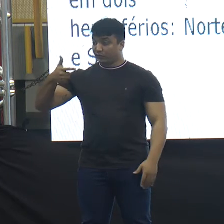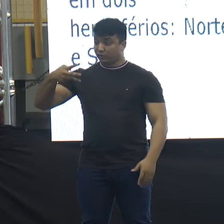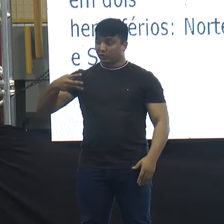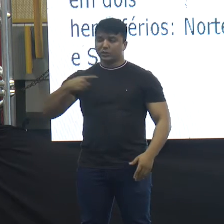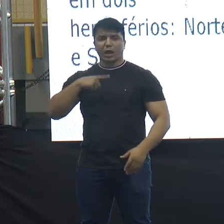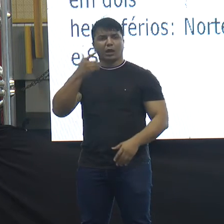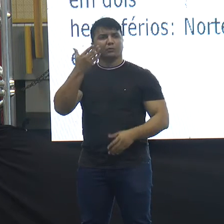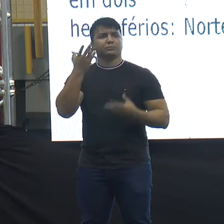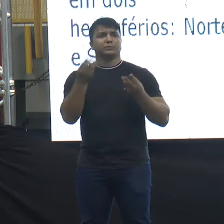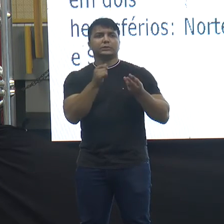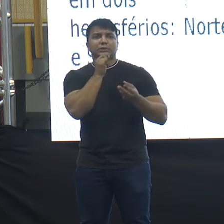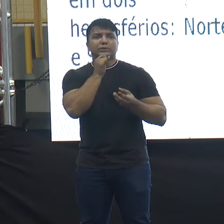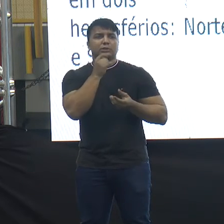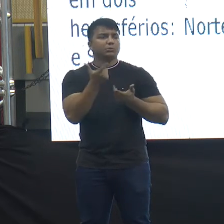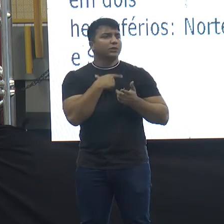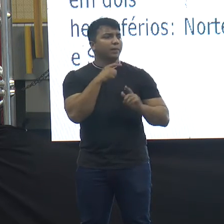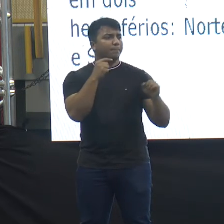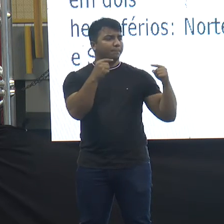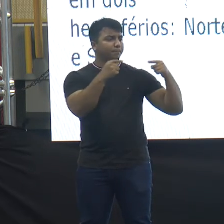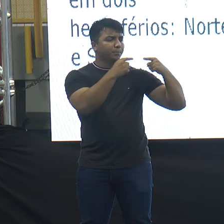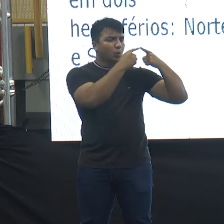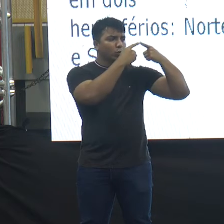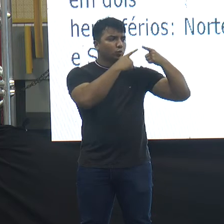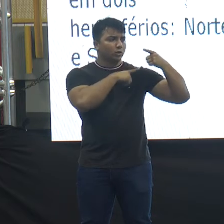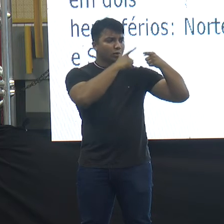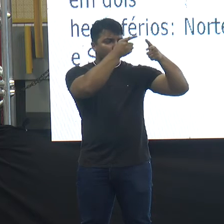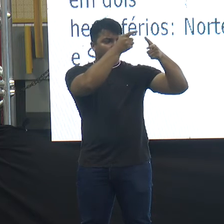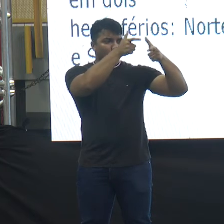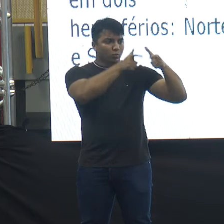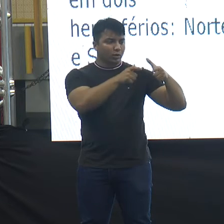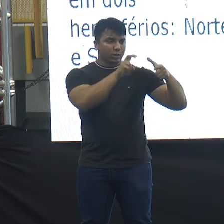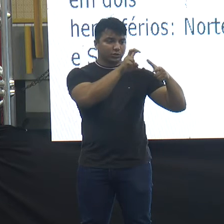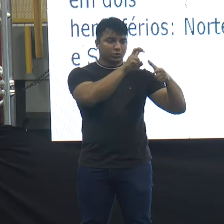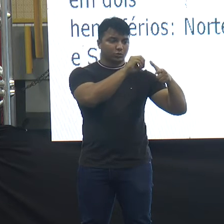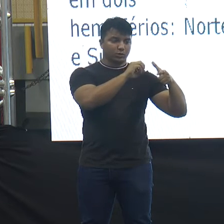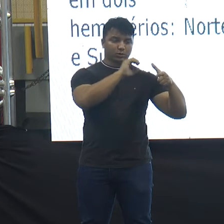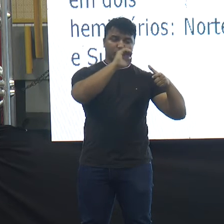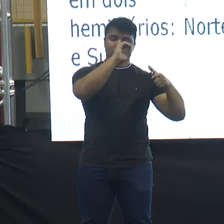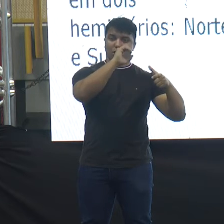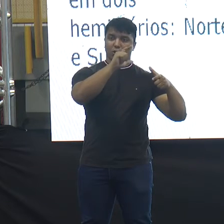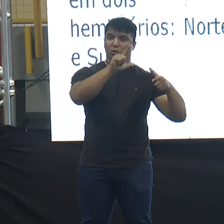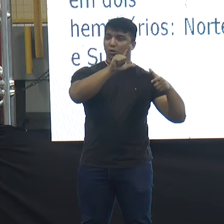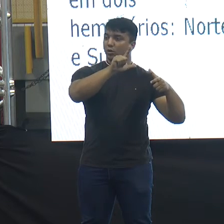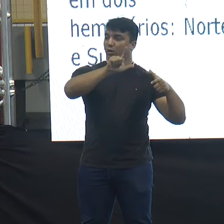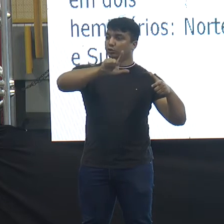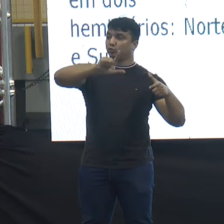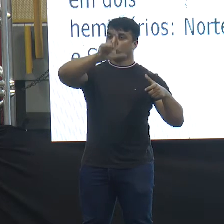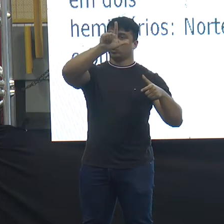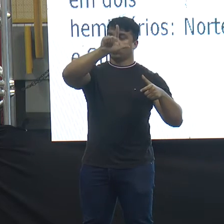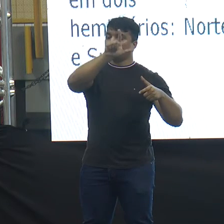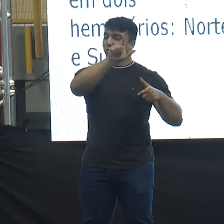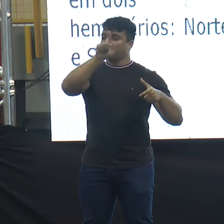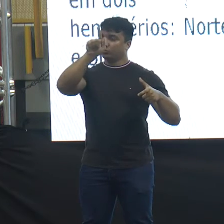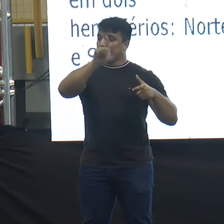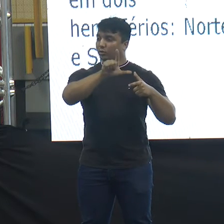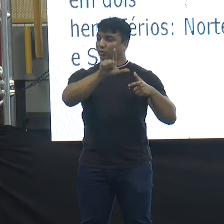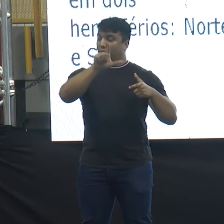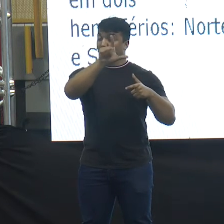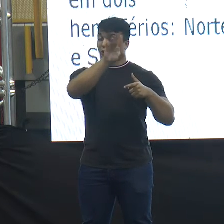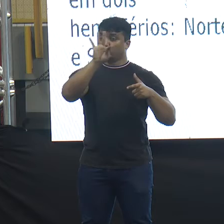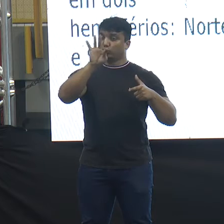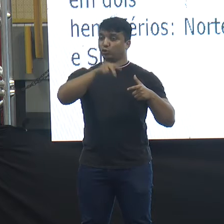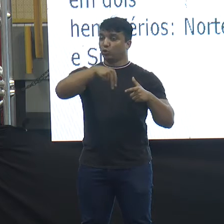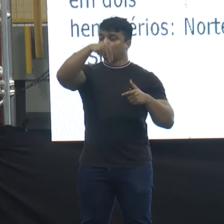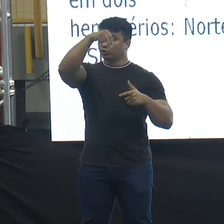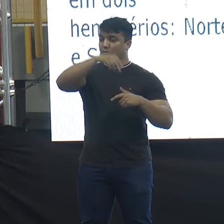preciso dizer que um ponto está situado a 50 graus de latitude norte. Basta eu dizer que